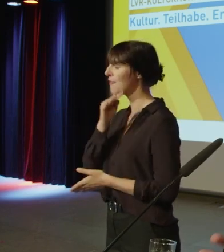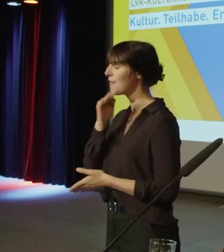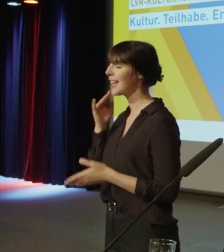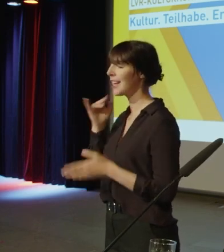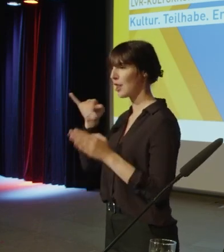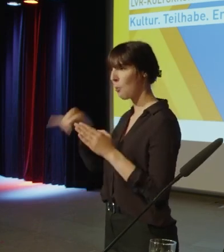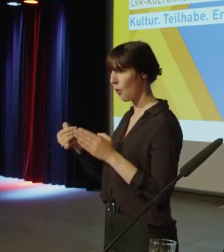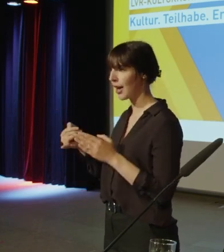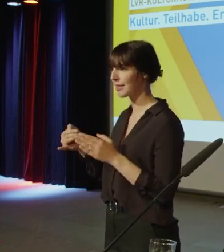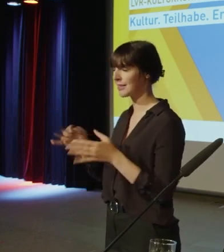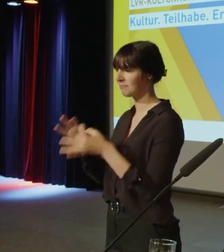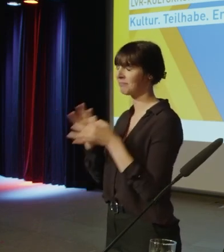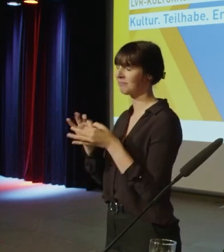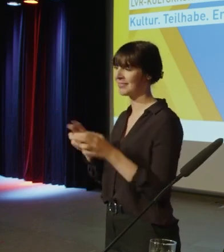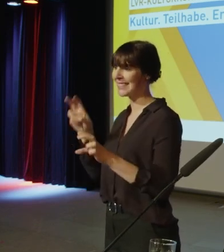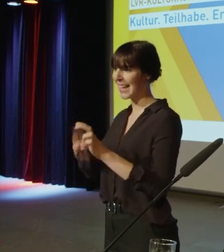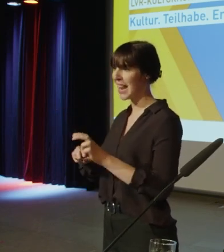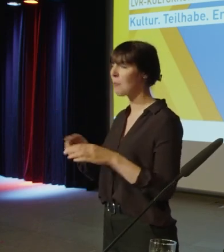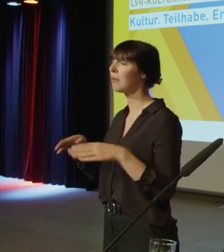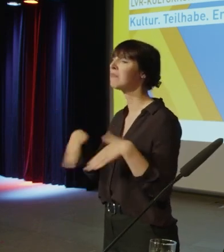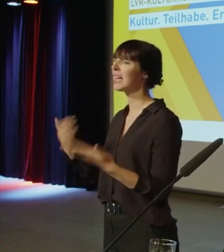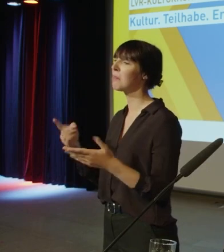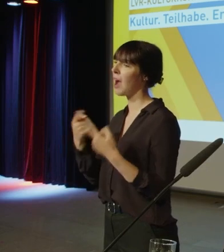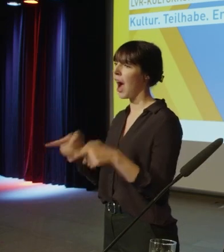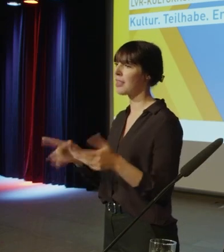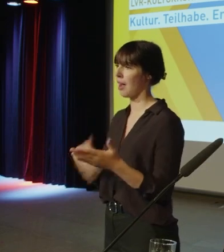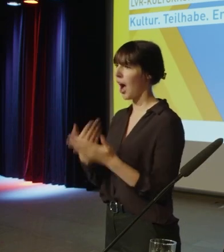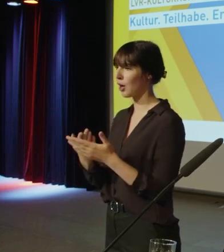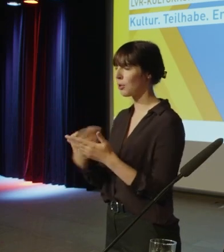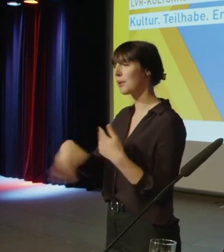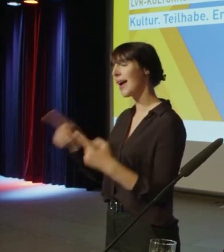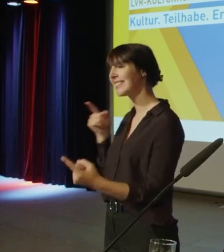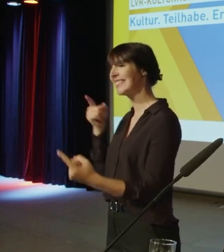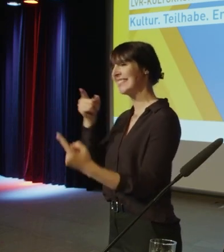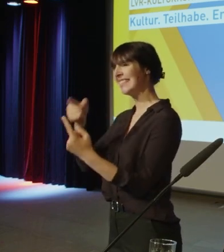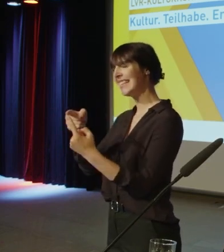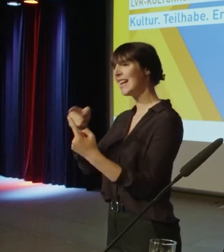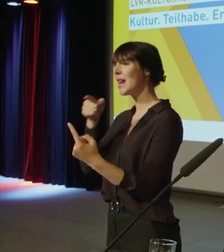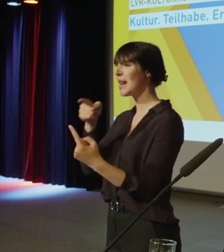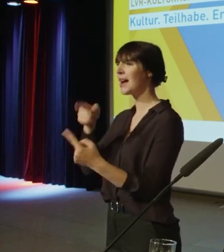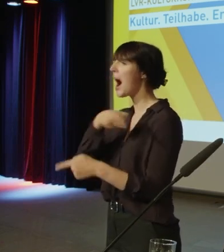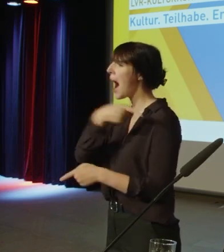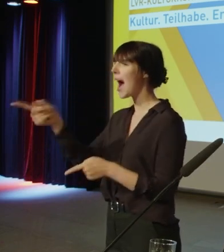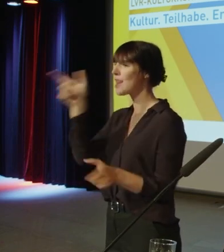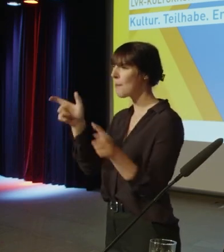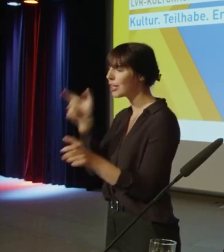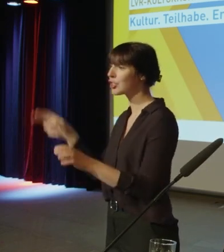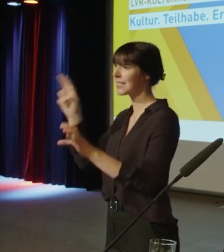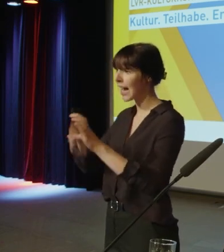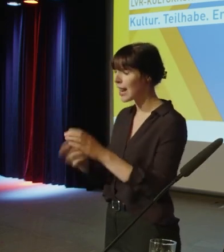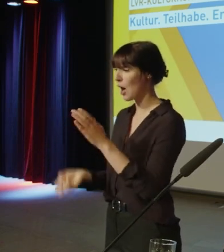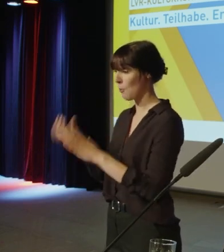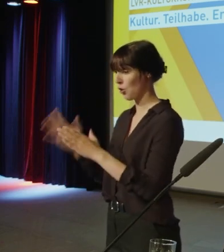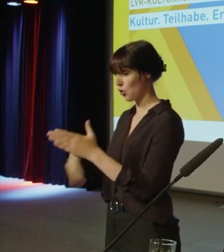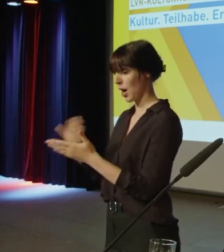aber eine ganze Reihe auch noch von anderen Angeboten, die sich ganz gezielt damit beschäftigen, allen Menschen Teilhabe am